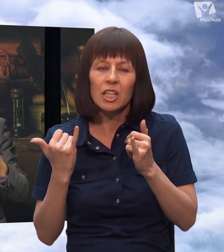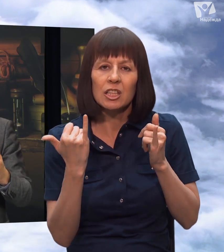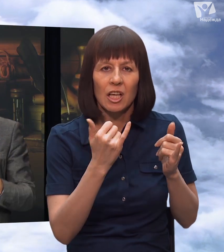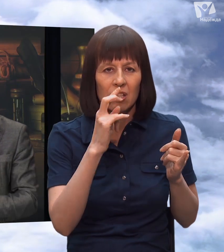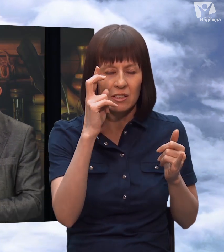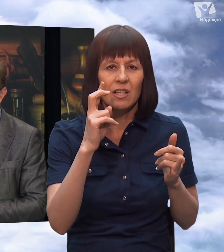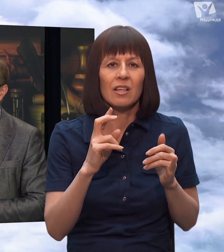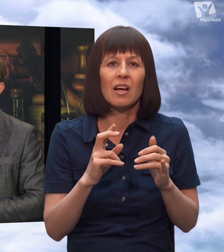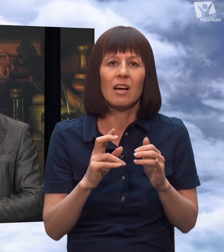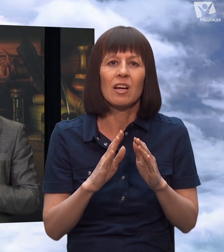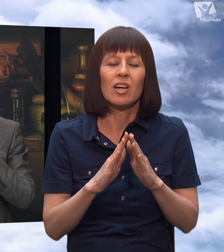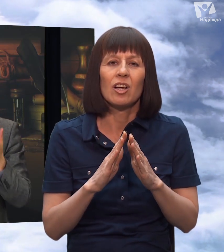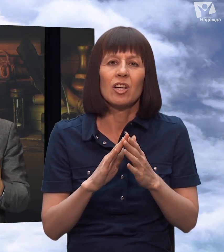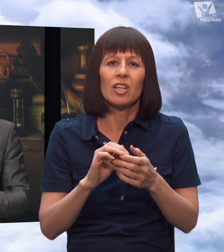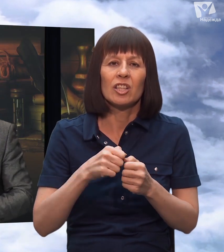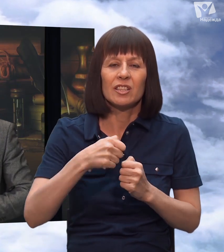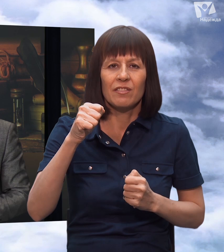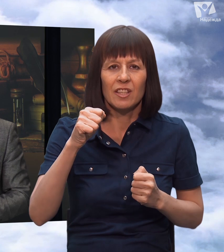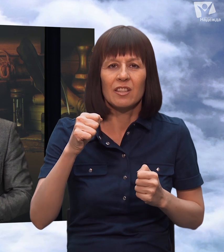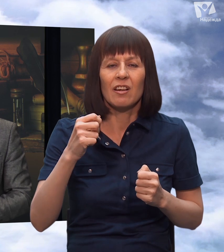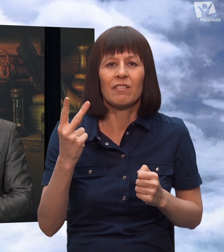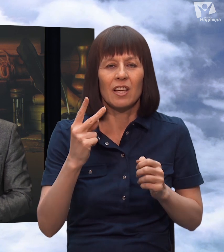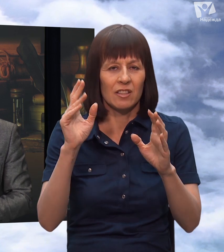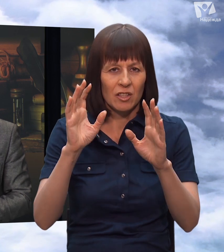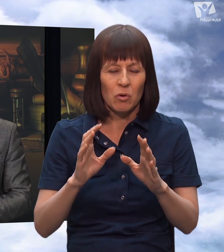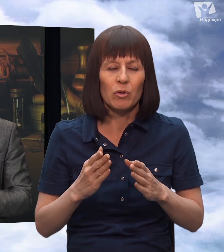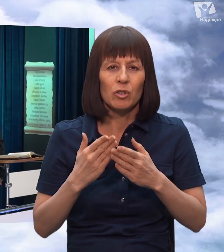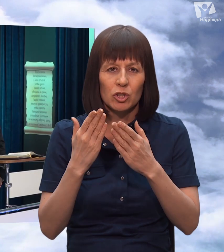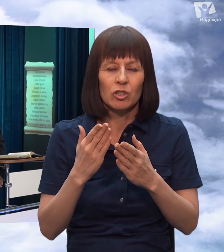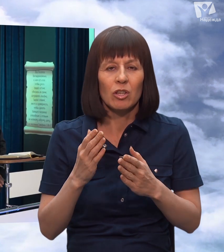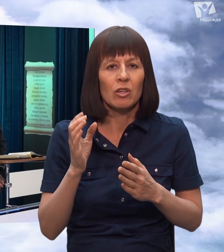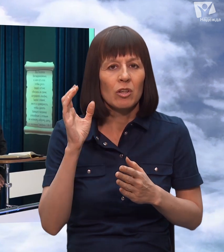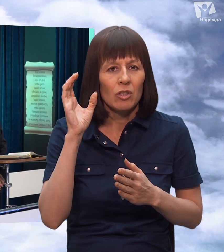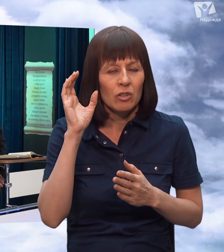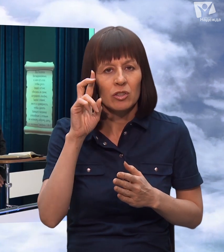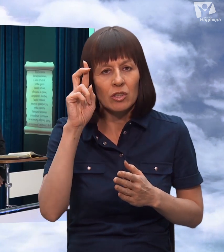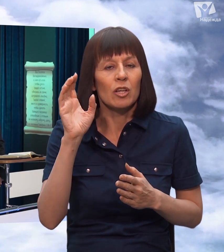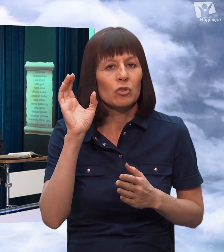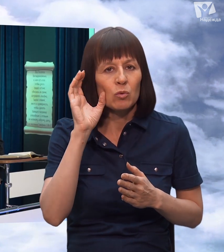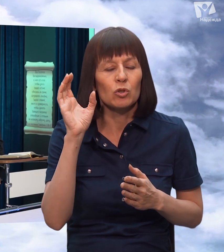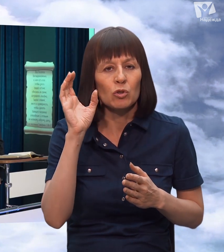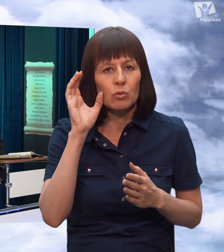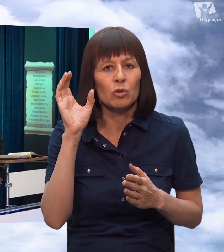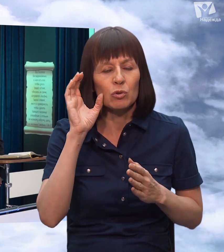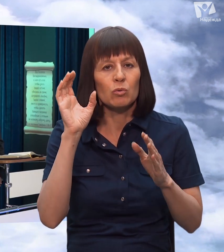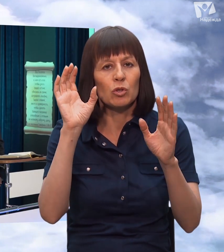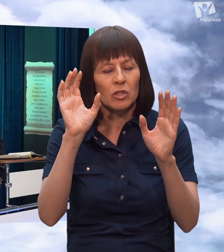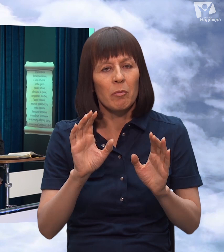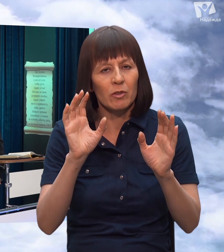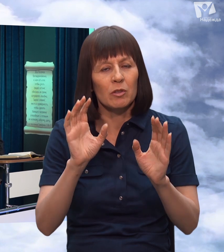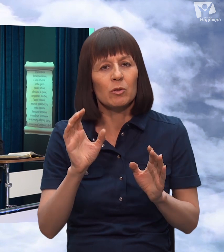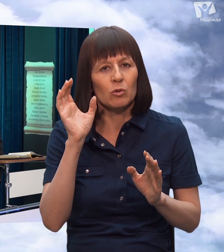всего прочего проклятие страшное записаны для тех кто закон не исполнять но ему-то о чем